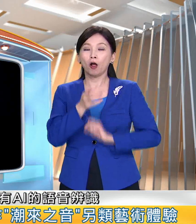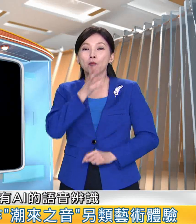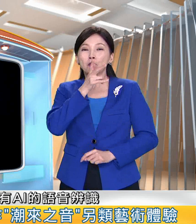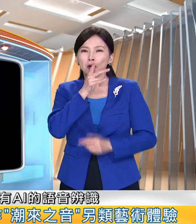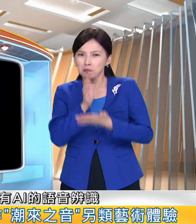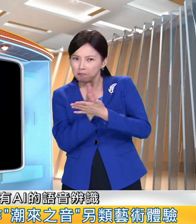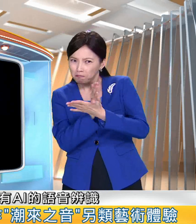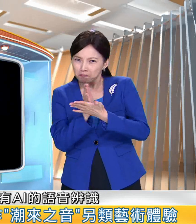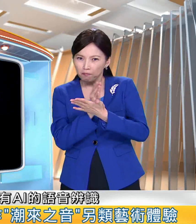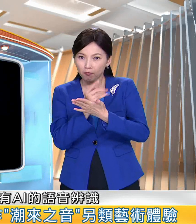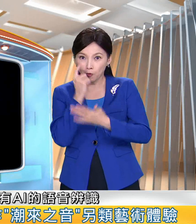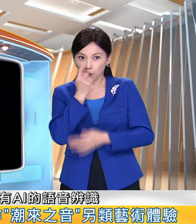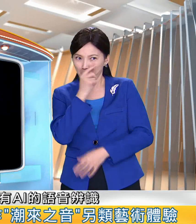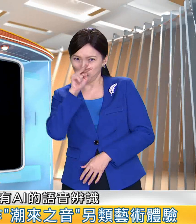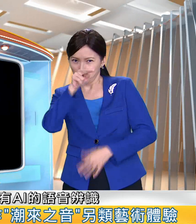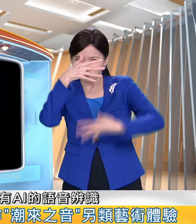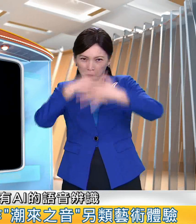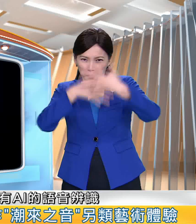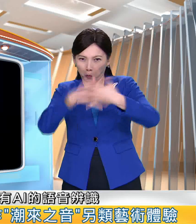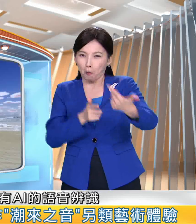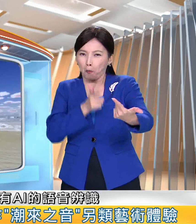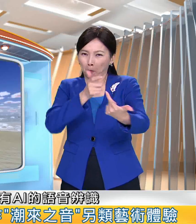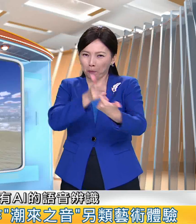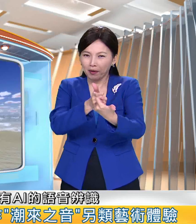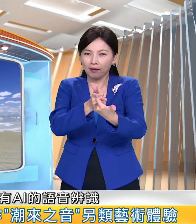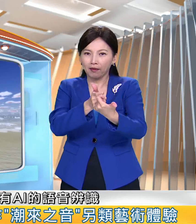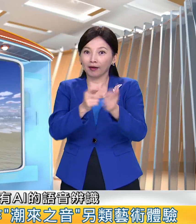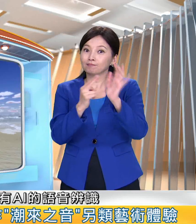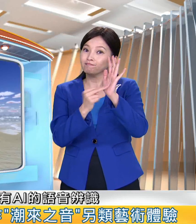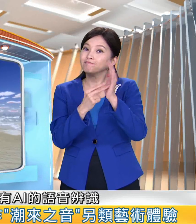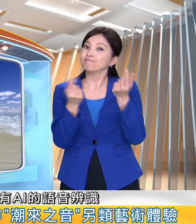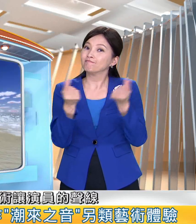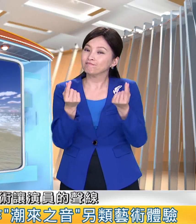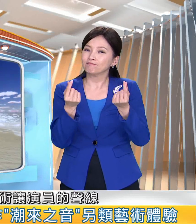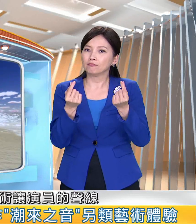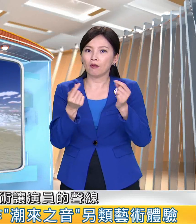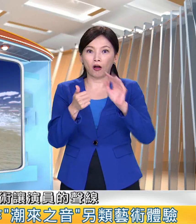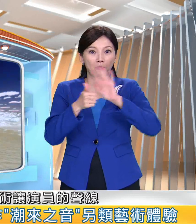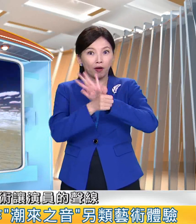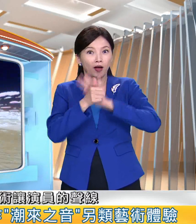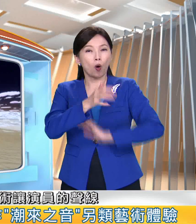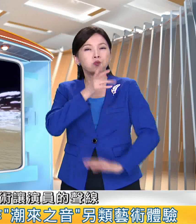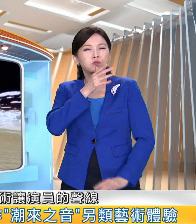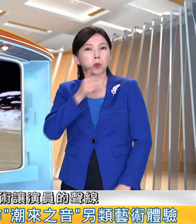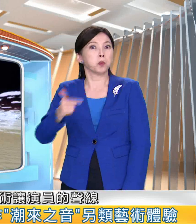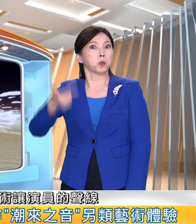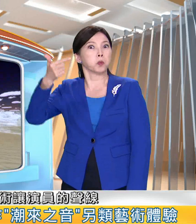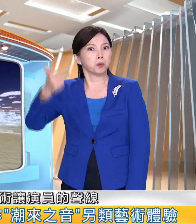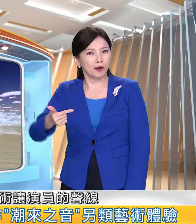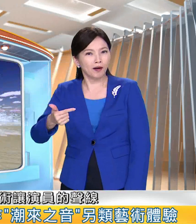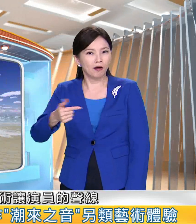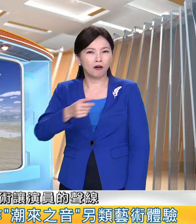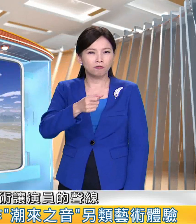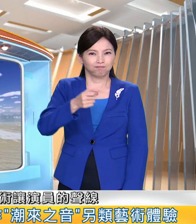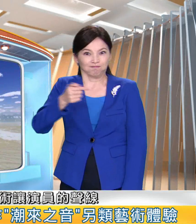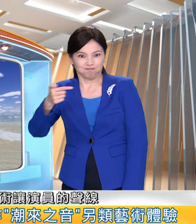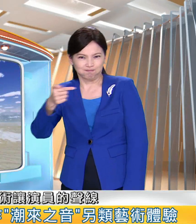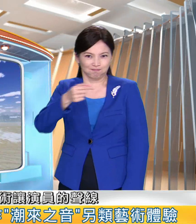转译还有 AI 的语音辨识和视觉影像等技术，让演员的声线